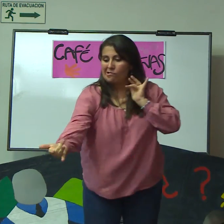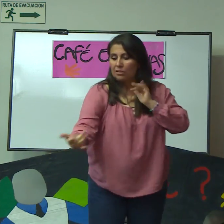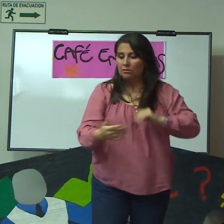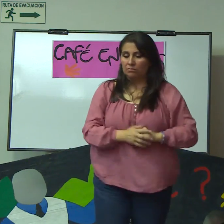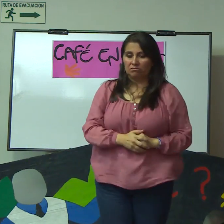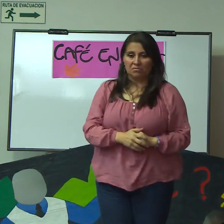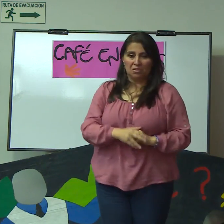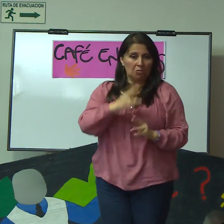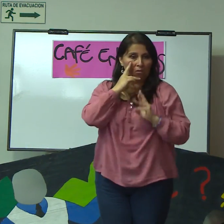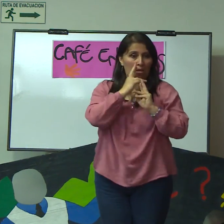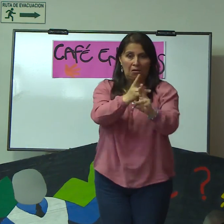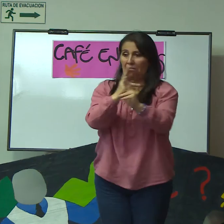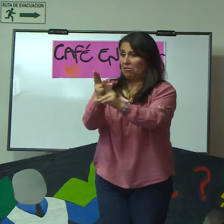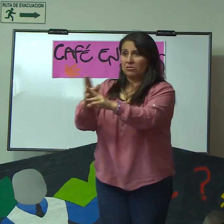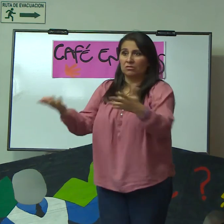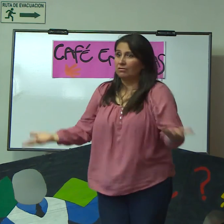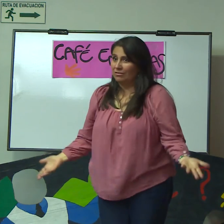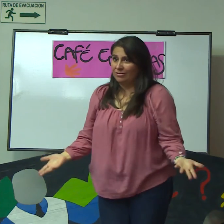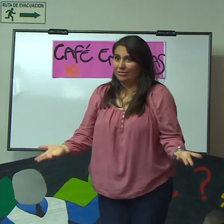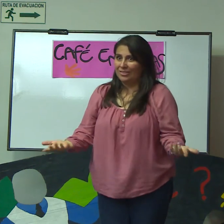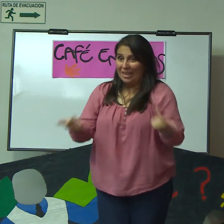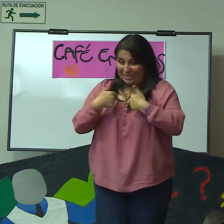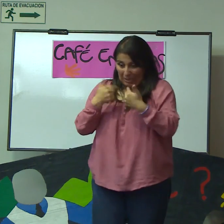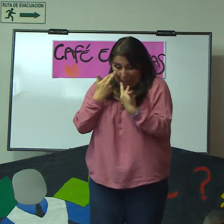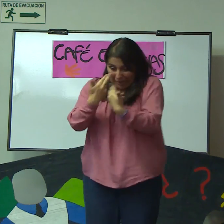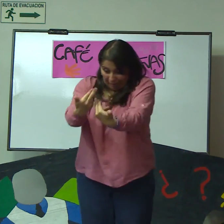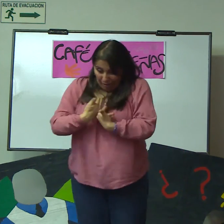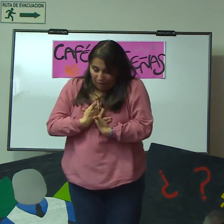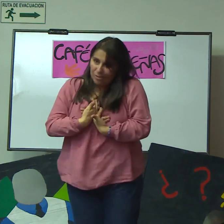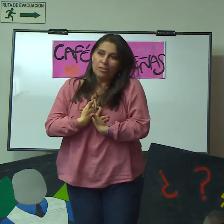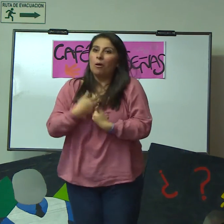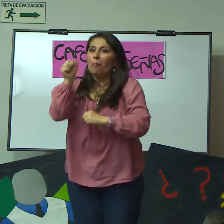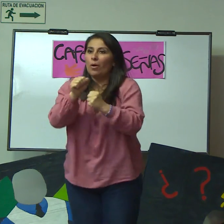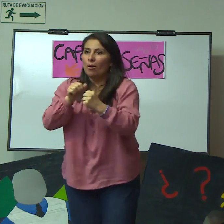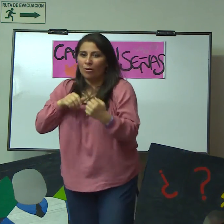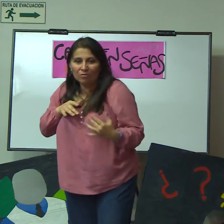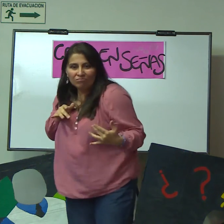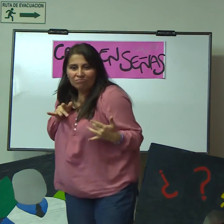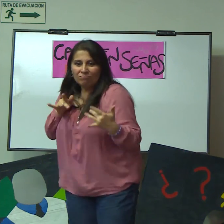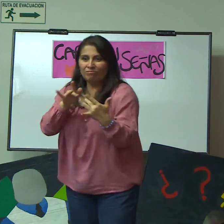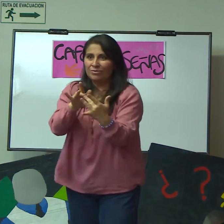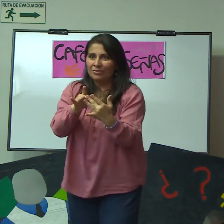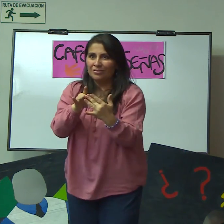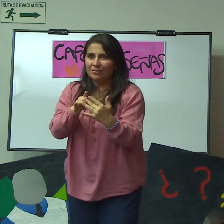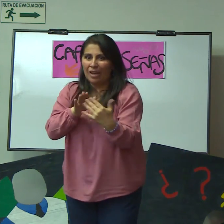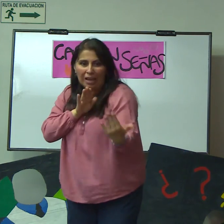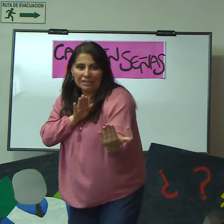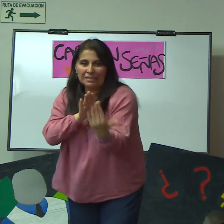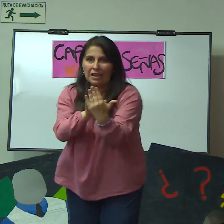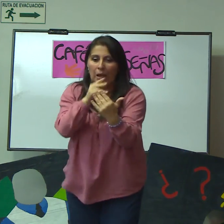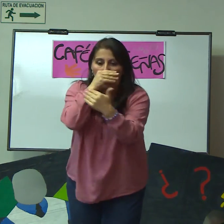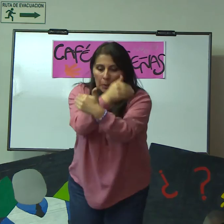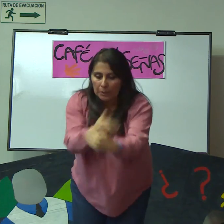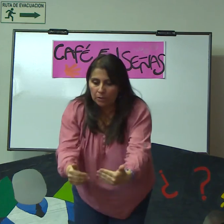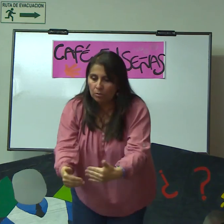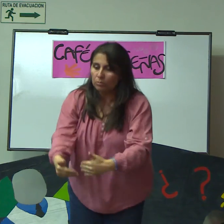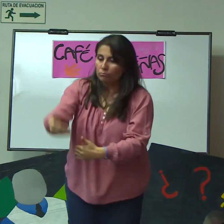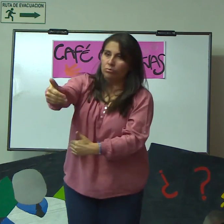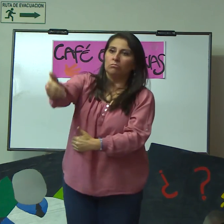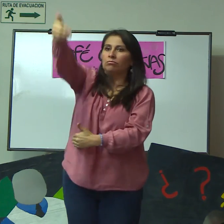reconozco quién soy yo, voy a poder acercarme a los sujetos, a esos sujetos niños o jóvenes o adultos, y voy a encontrar